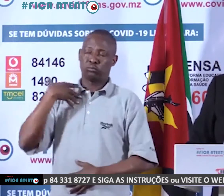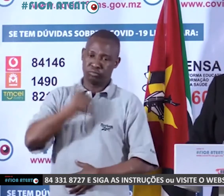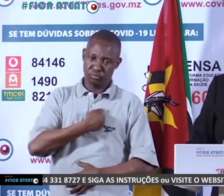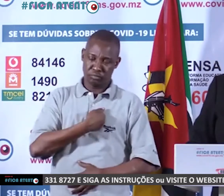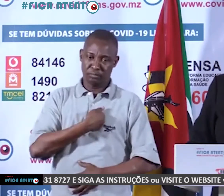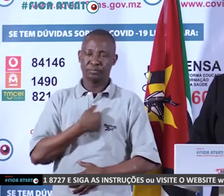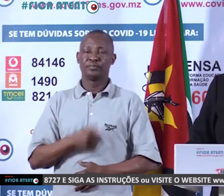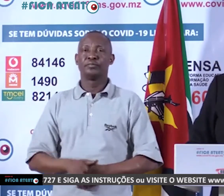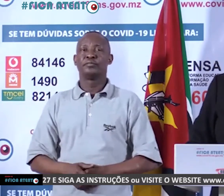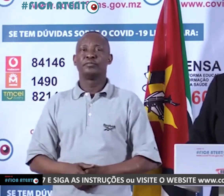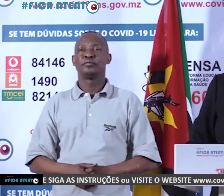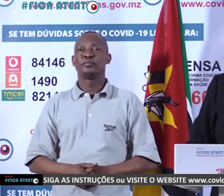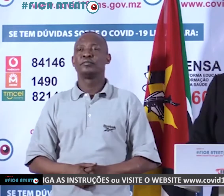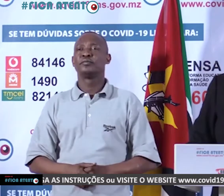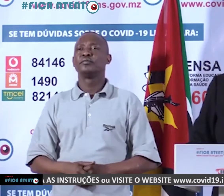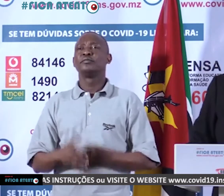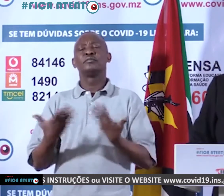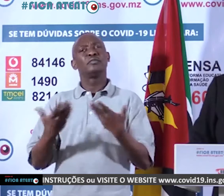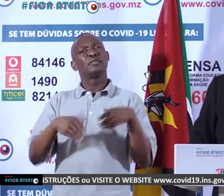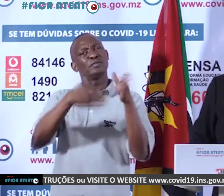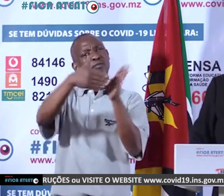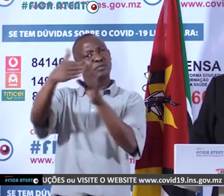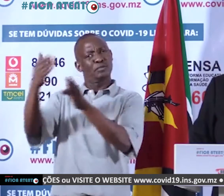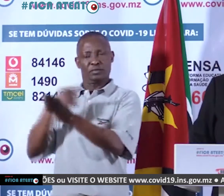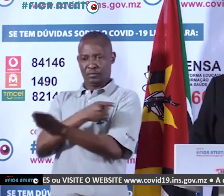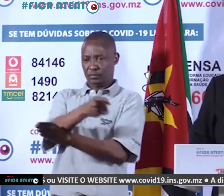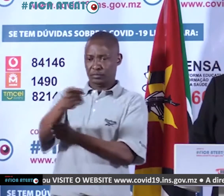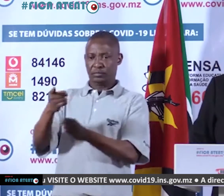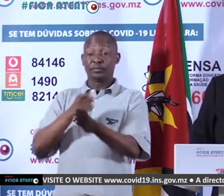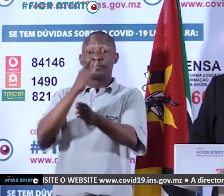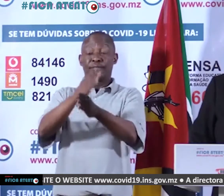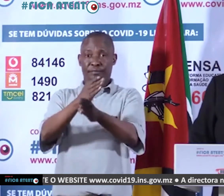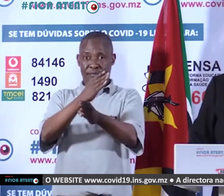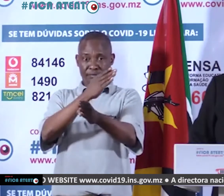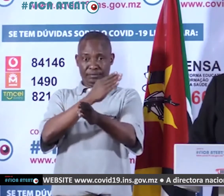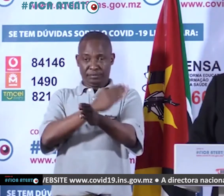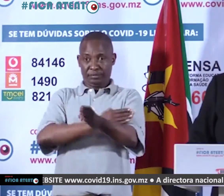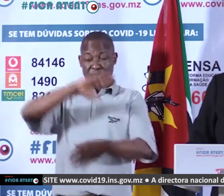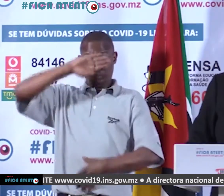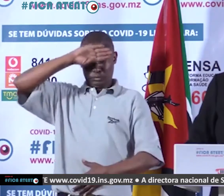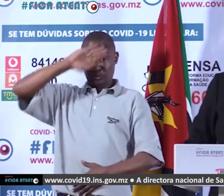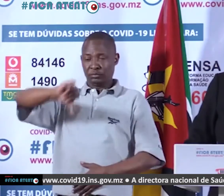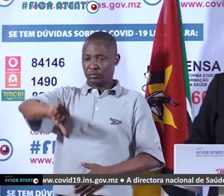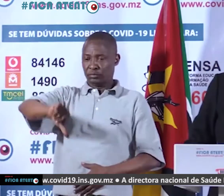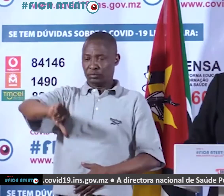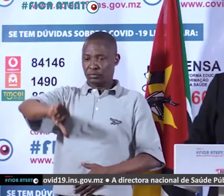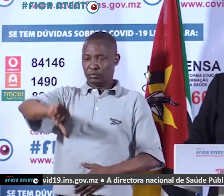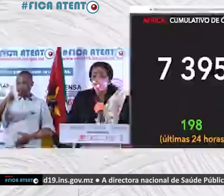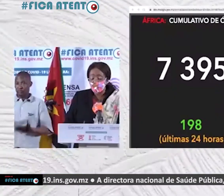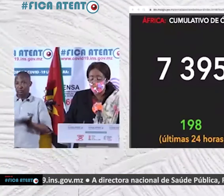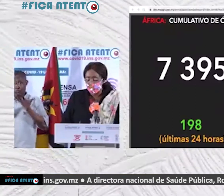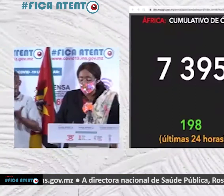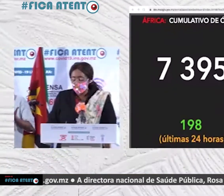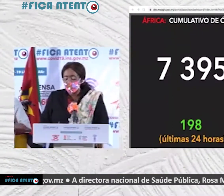E corretamente, em relação às pessoas completamente recuperadas da infecção, neste momento o